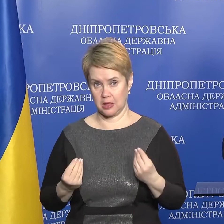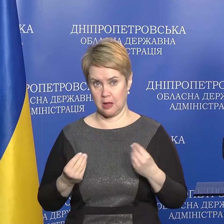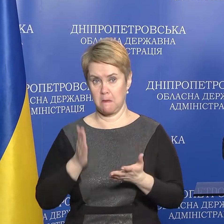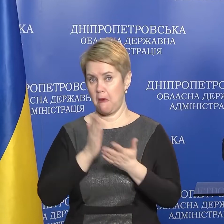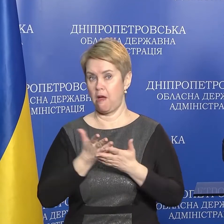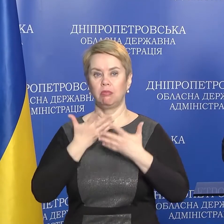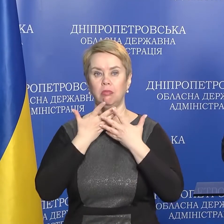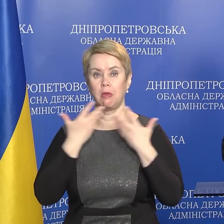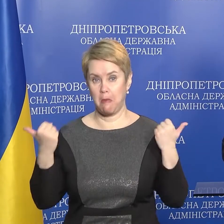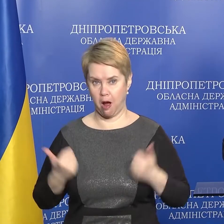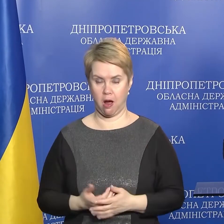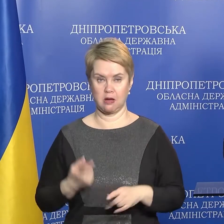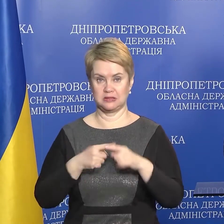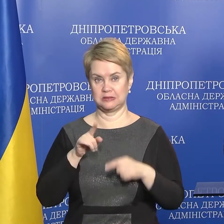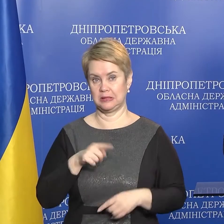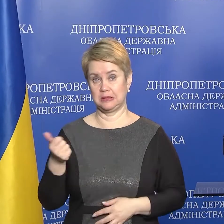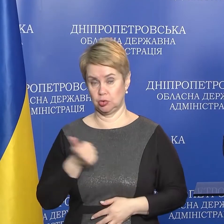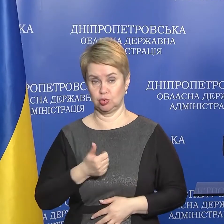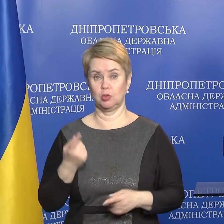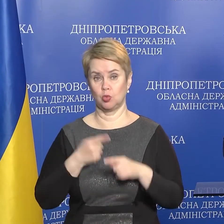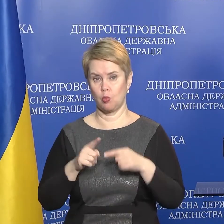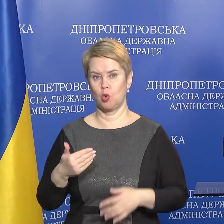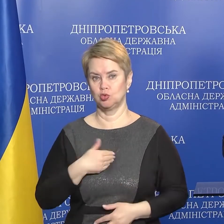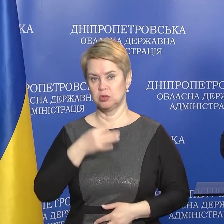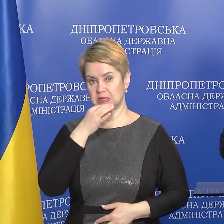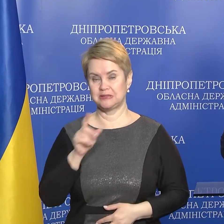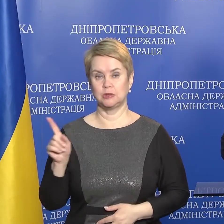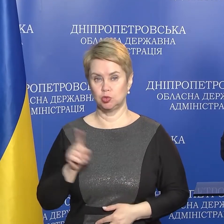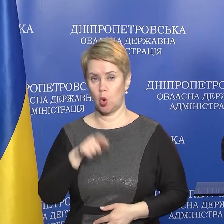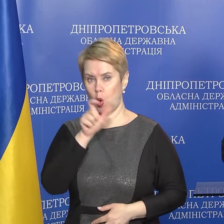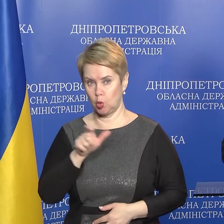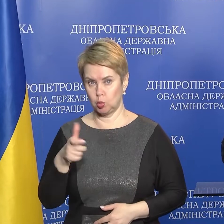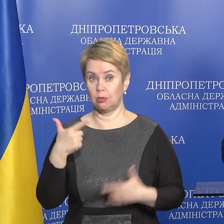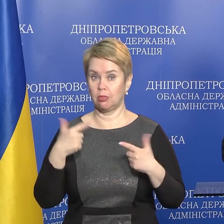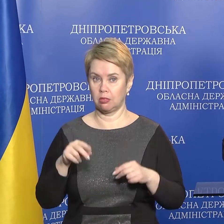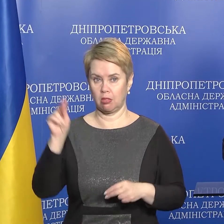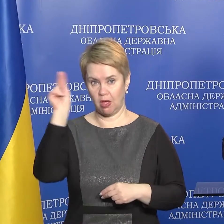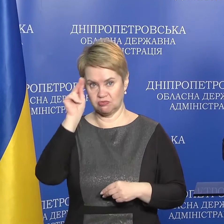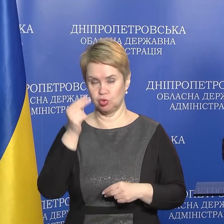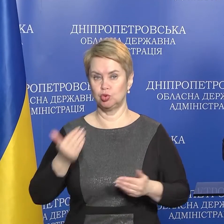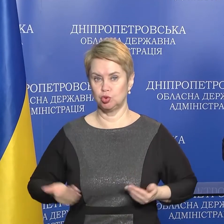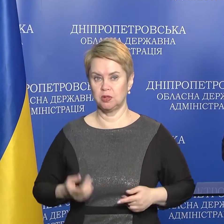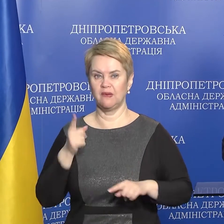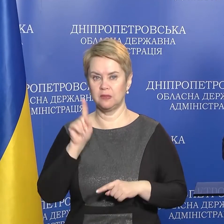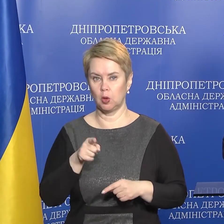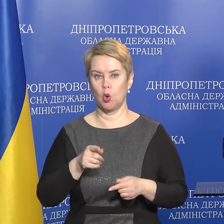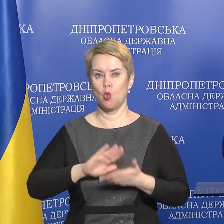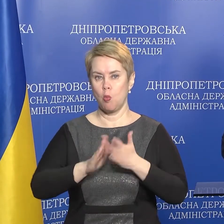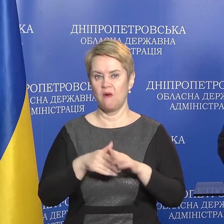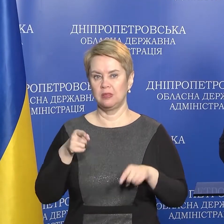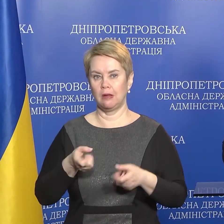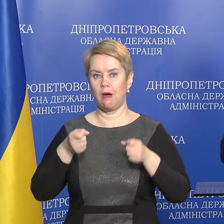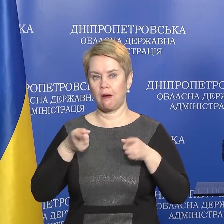день майже немає за цей тиждень. Тому хочу сказати, що люди десь навчилися жити в тих умовах, в тих